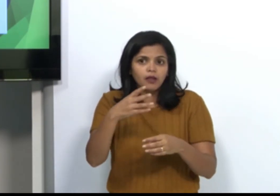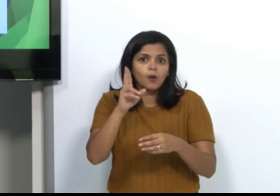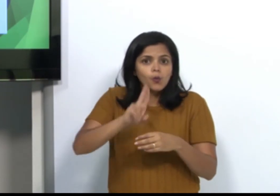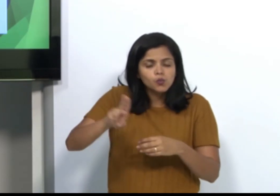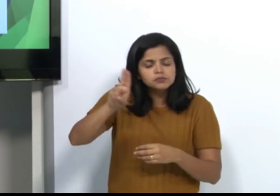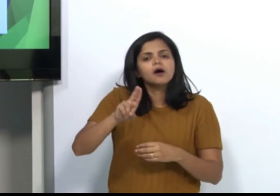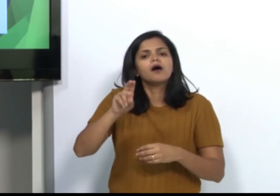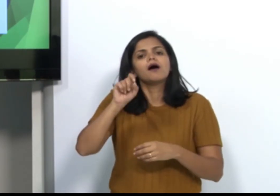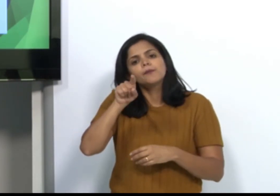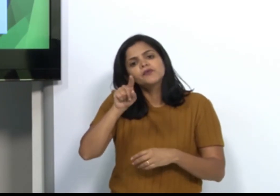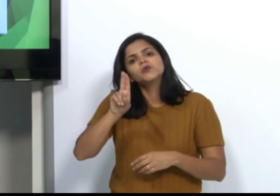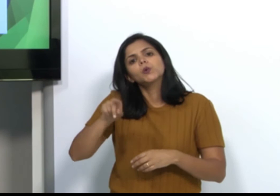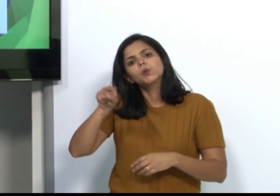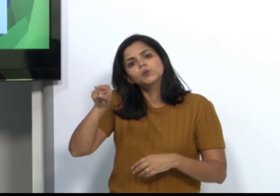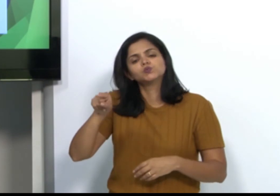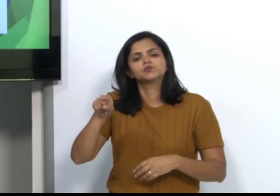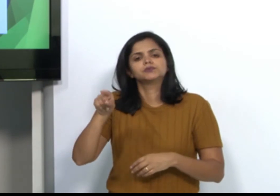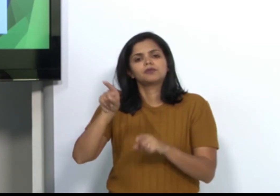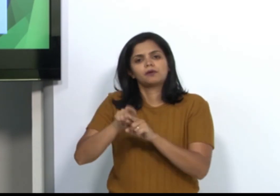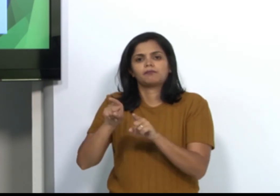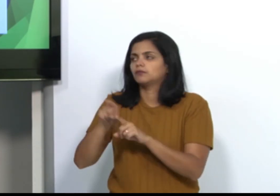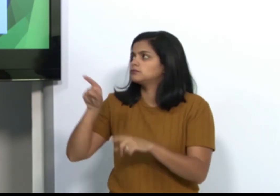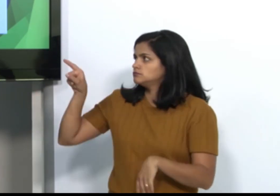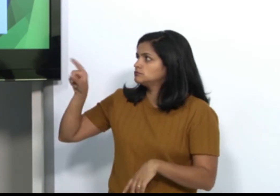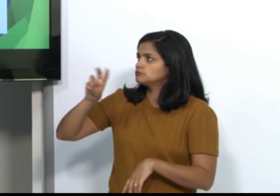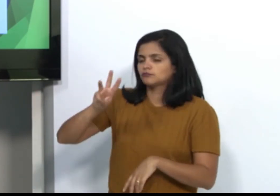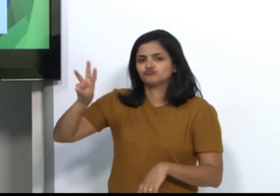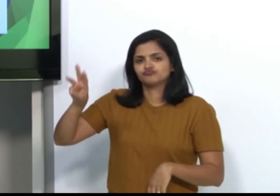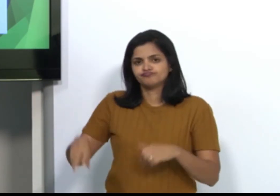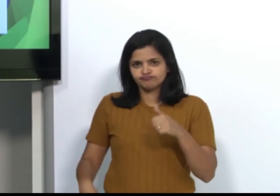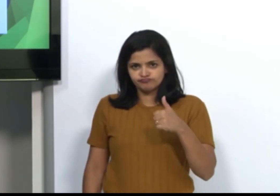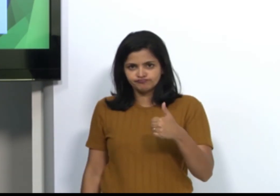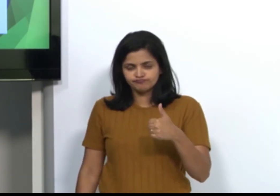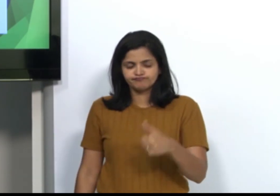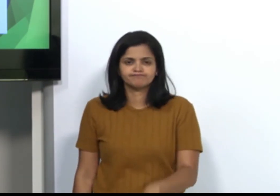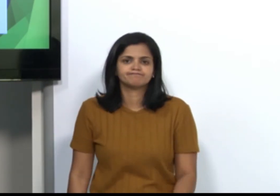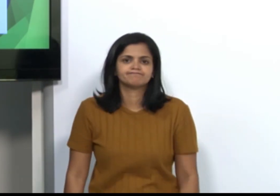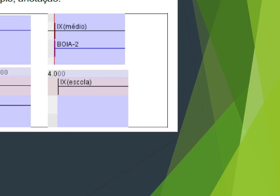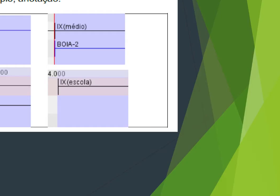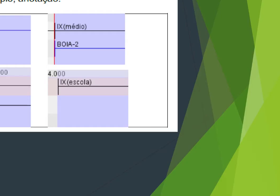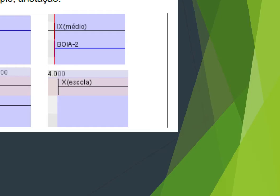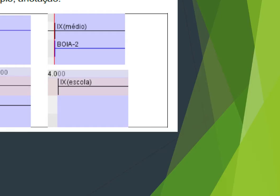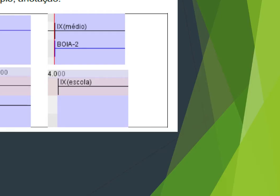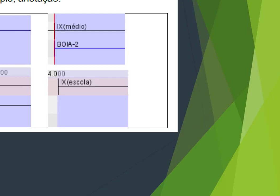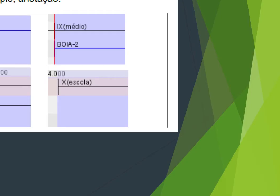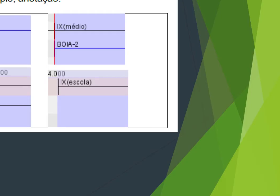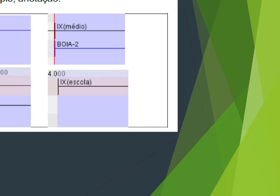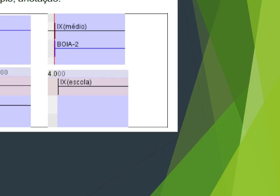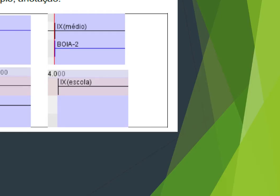nas palavras convencionadas, de acordo com o sinal. E assim você vai saber qual palavra utilizar.